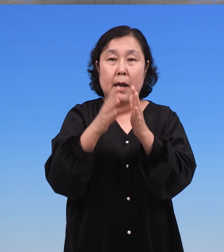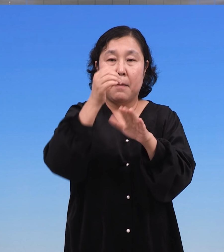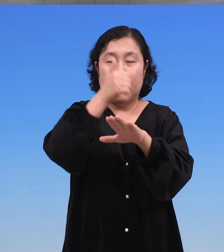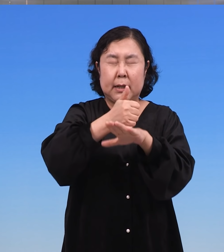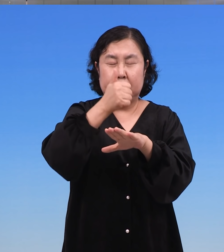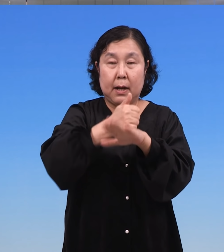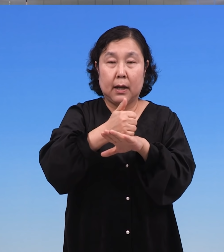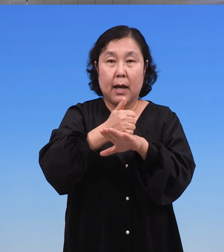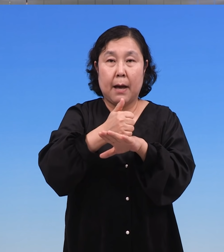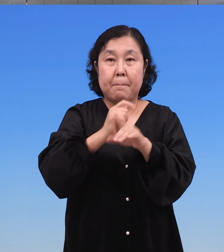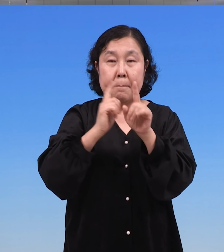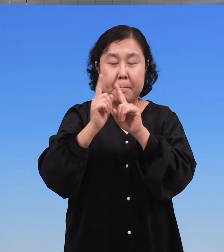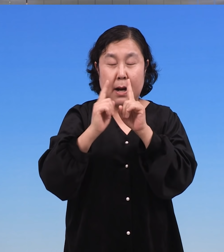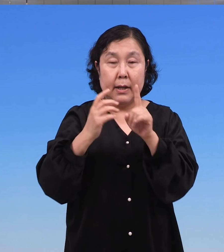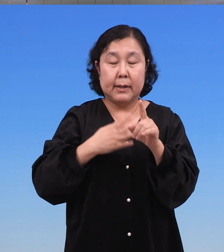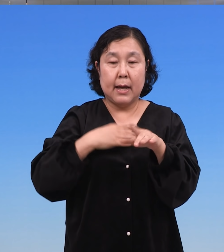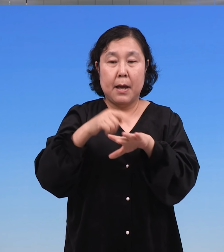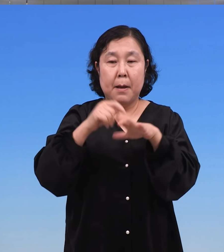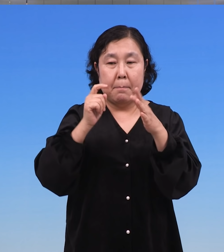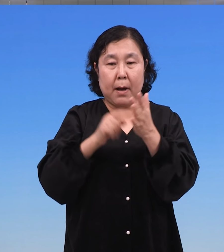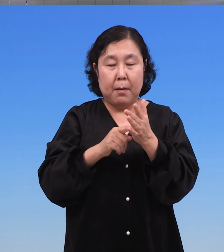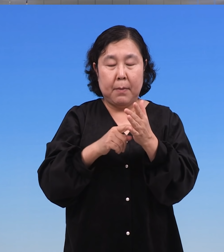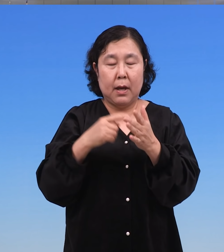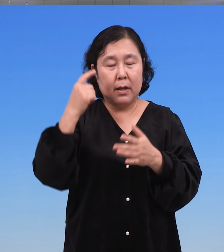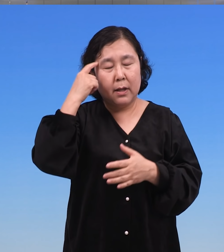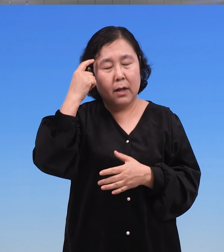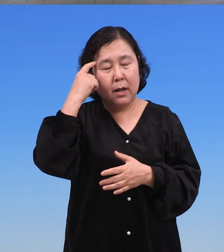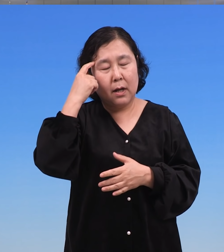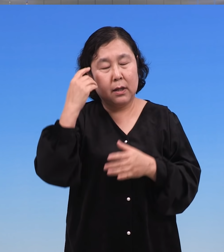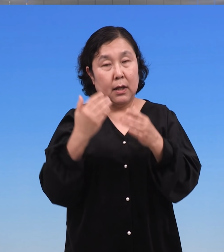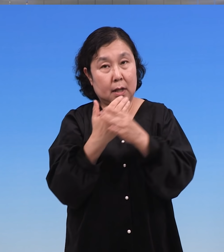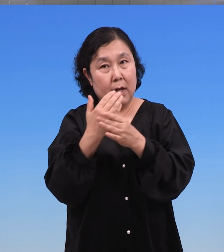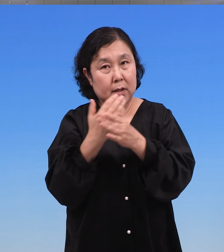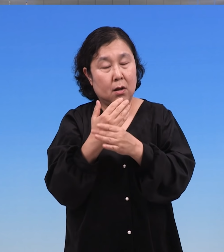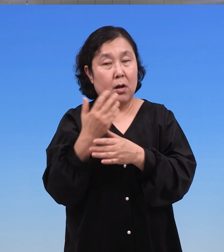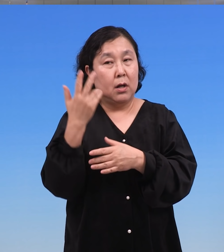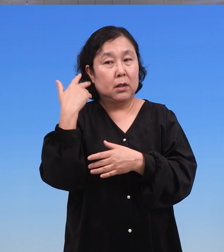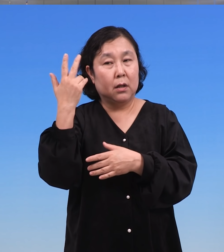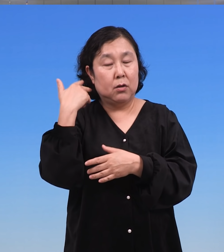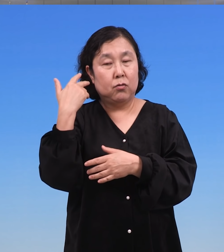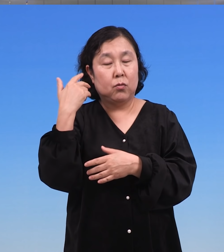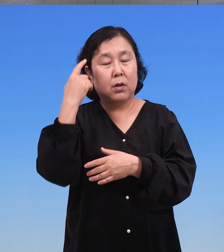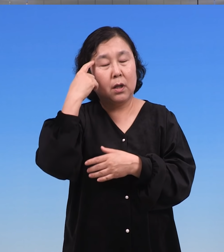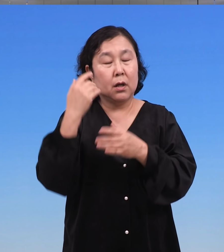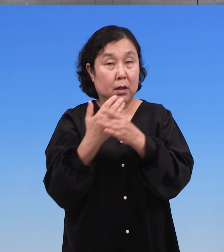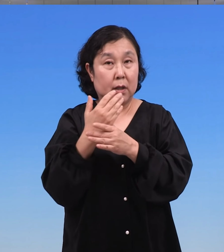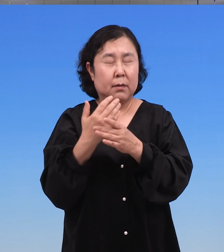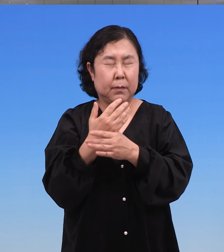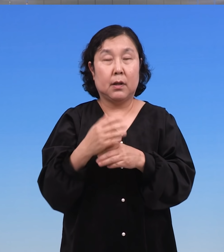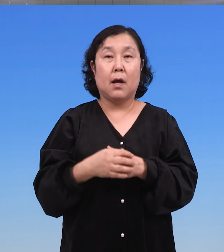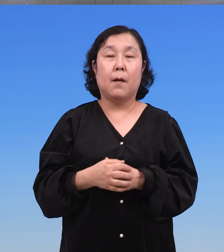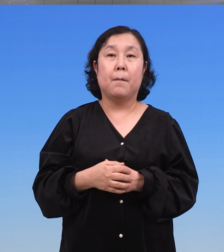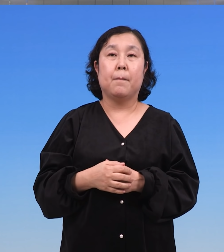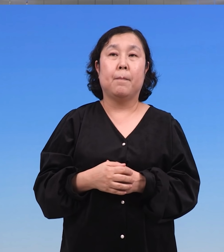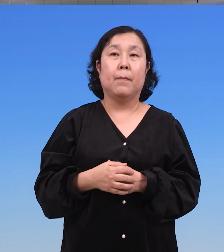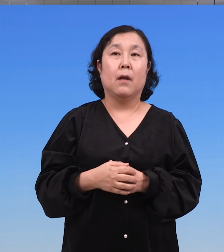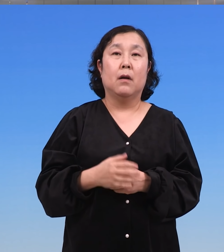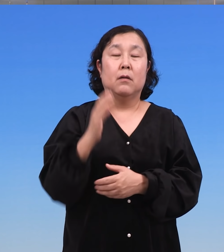설명하면서 마지막에 던진 그 한마디가 내 마음에 각인이 돼서 계속 지난 한 주 동안에 울림이 됐습니다.